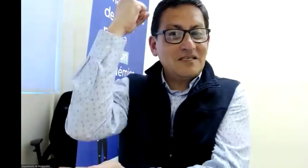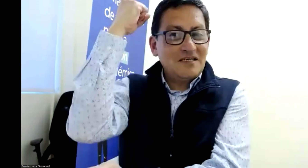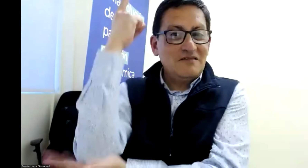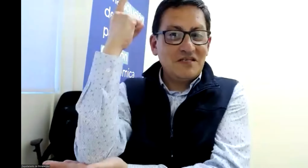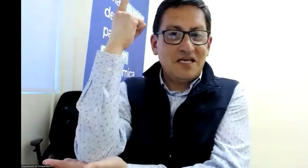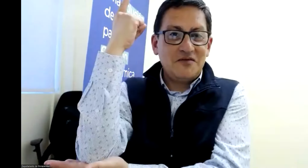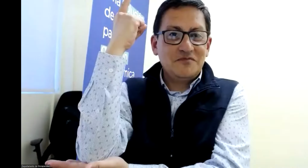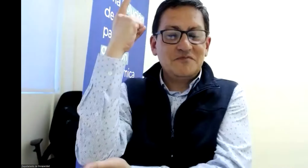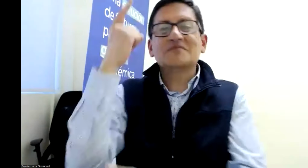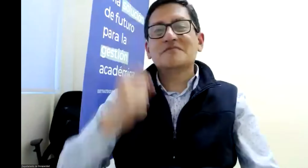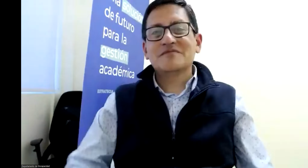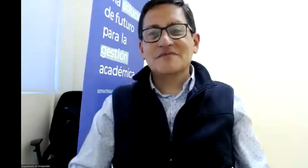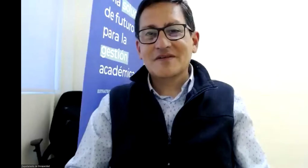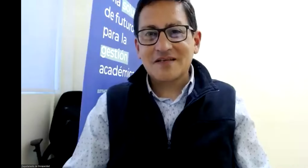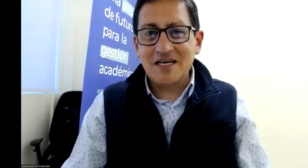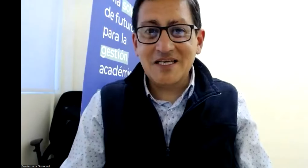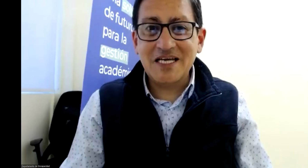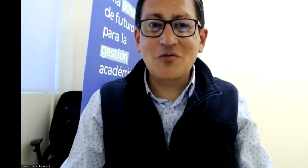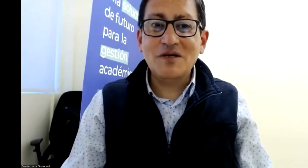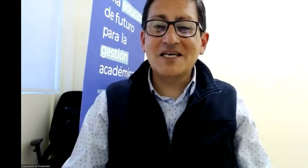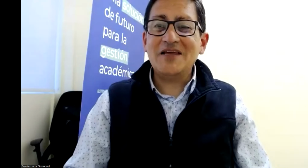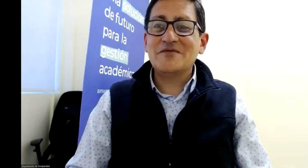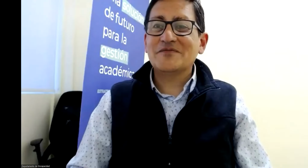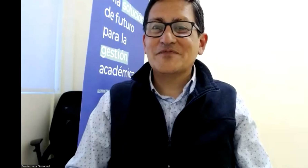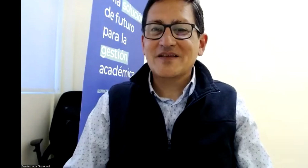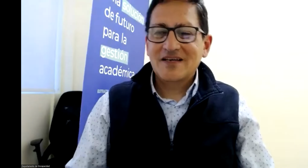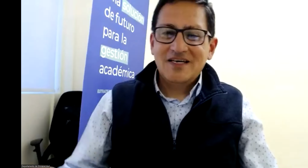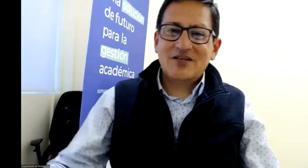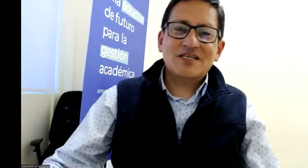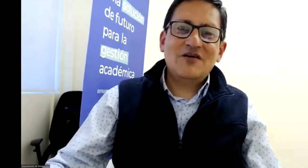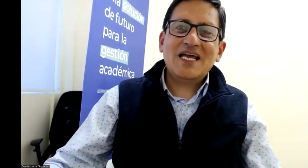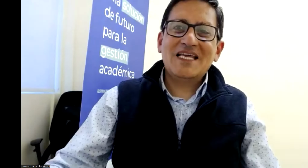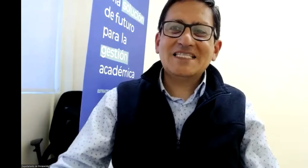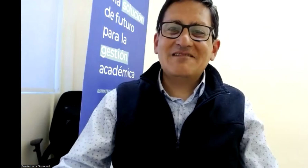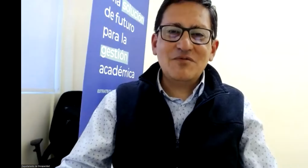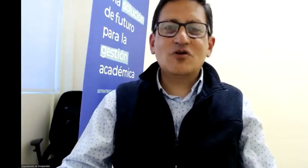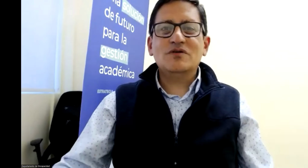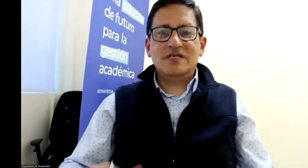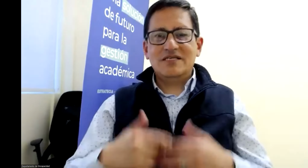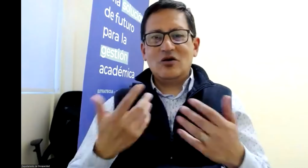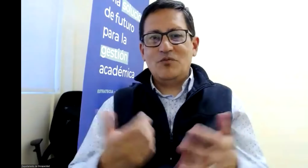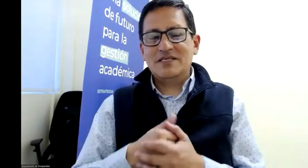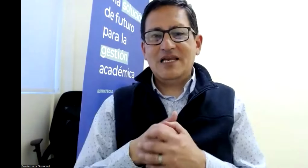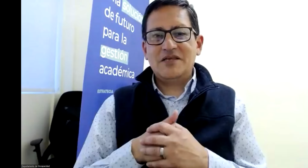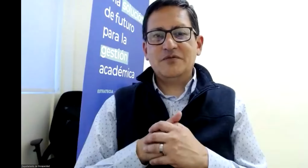el fin de año y ahí estarían los meses del año entonces ahora que ya sabemos cómo se dicen los meses del año